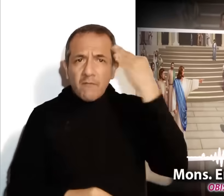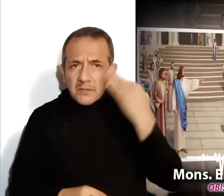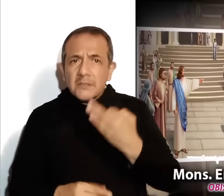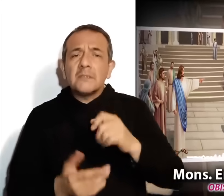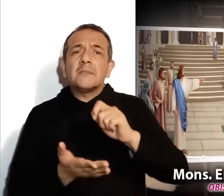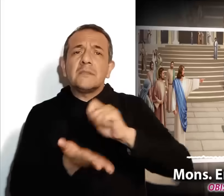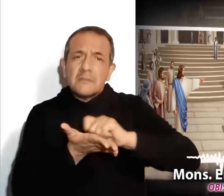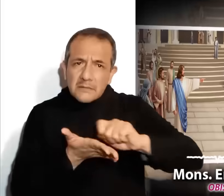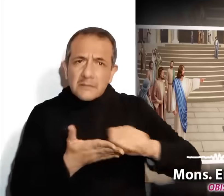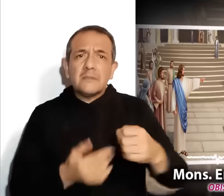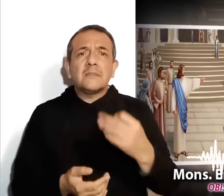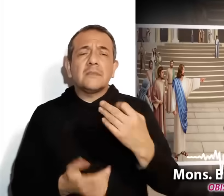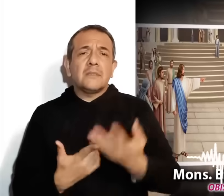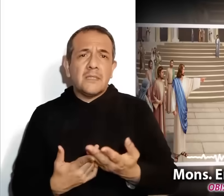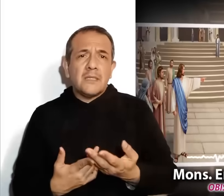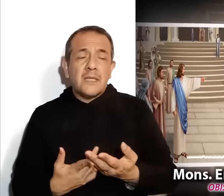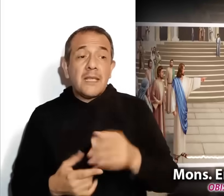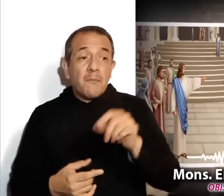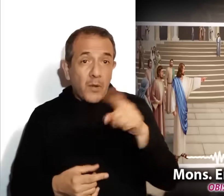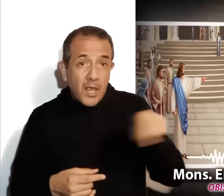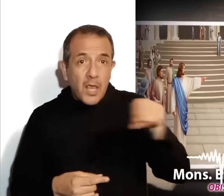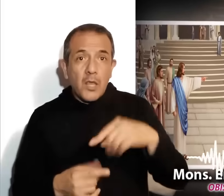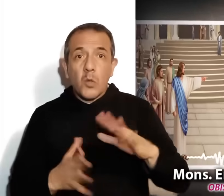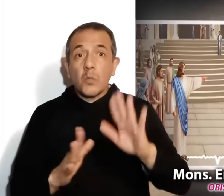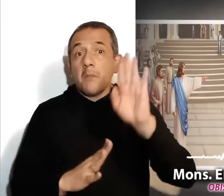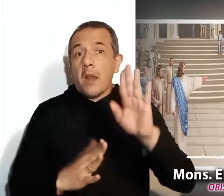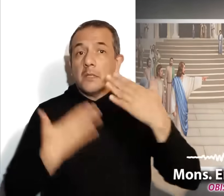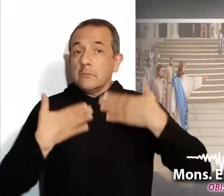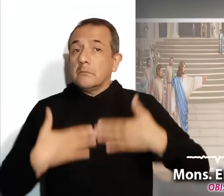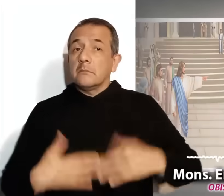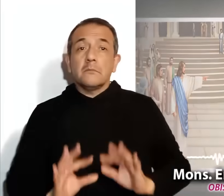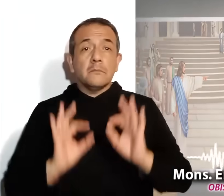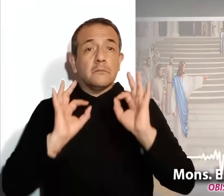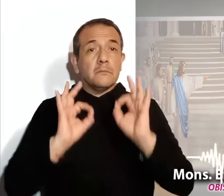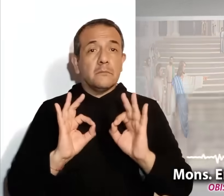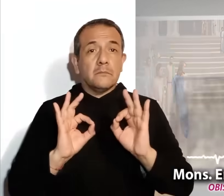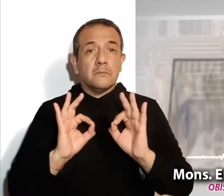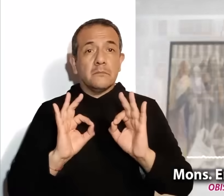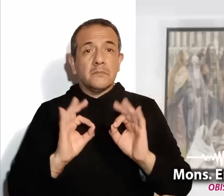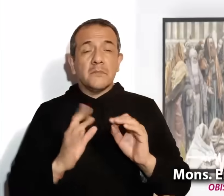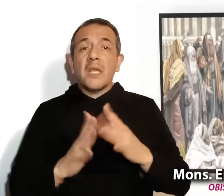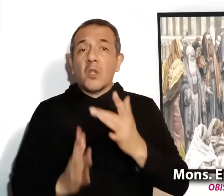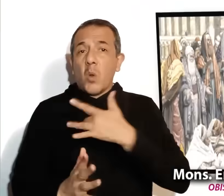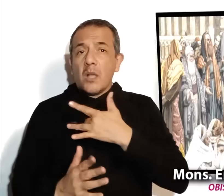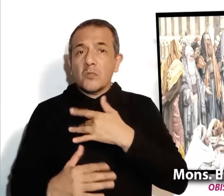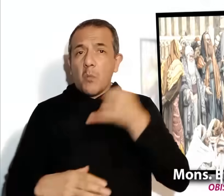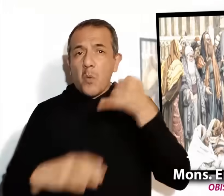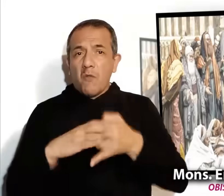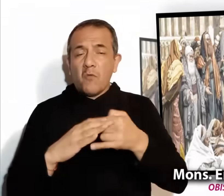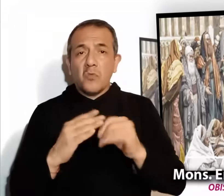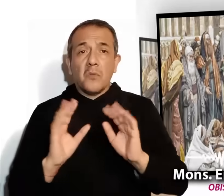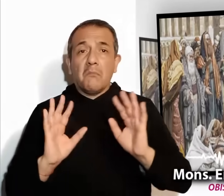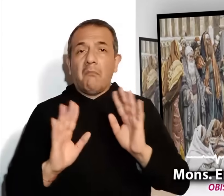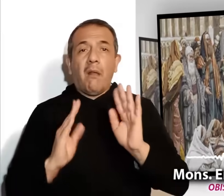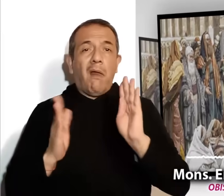fariseos que se especializan en aparentar, pero que no miran al interior ni cuidan lo profundo del